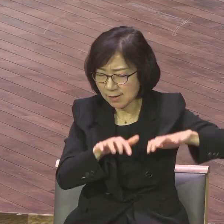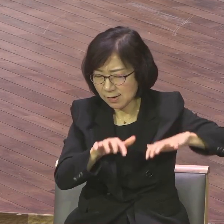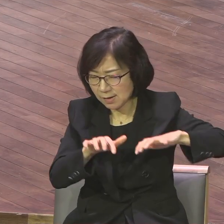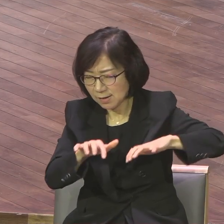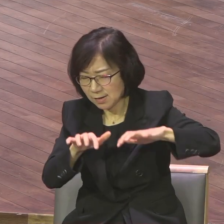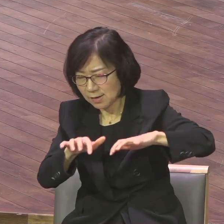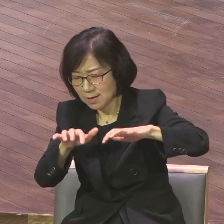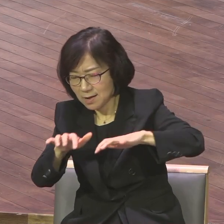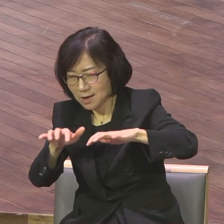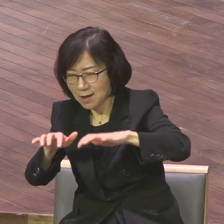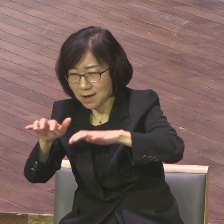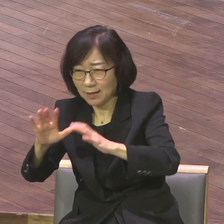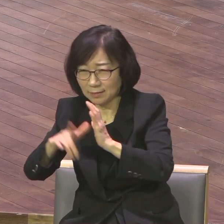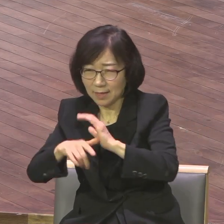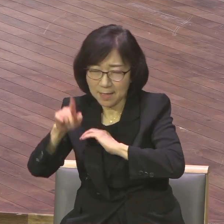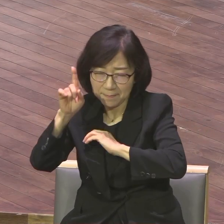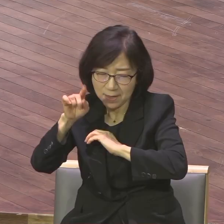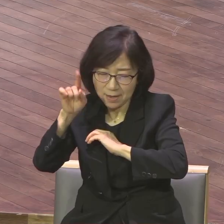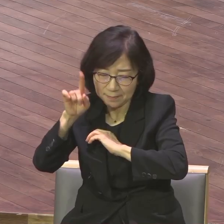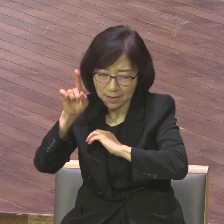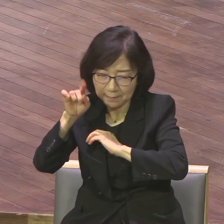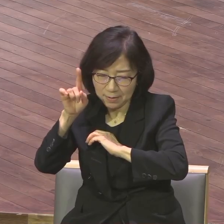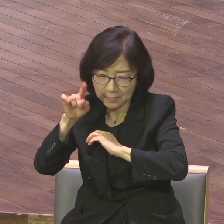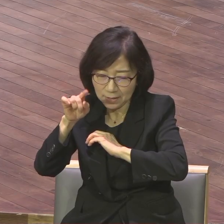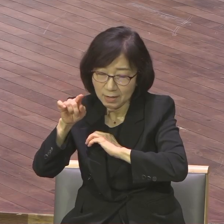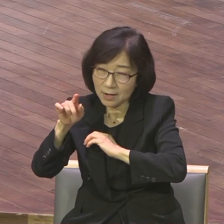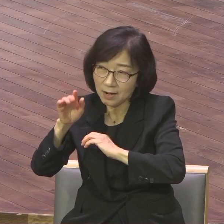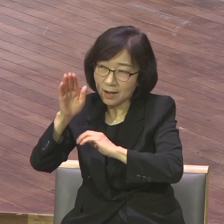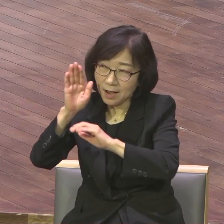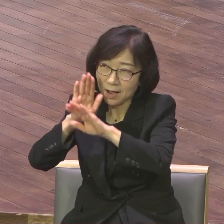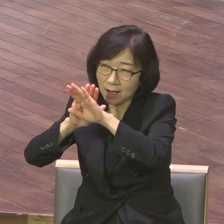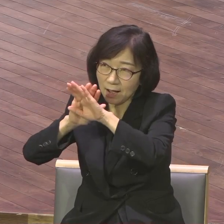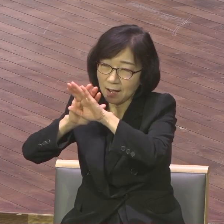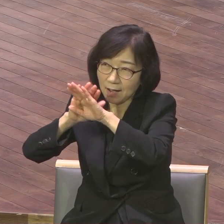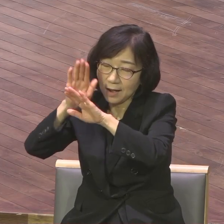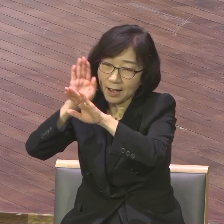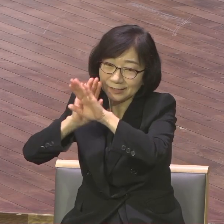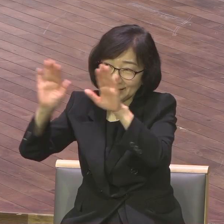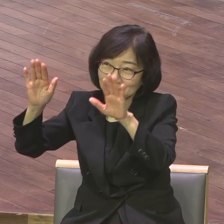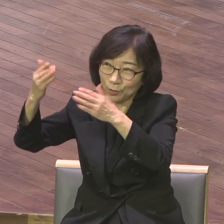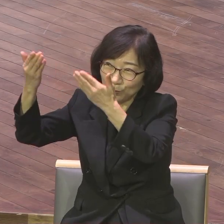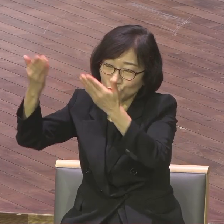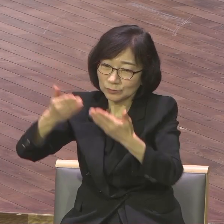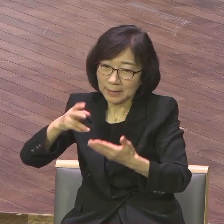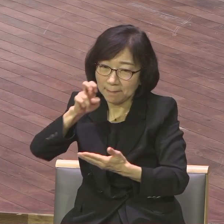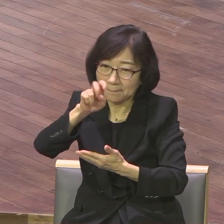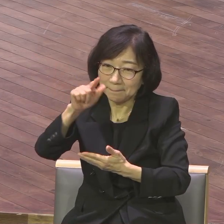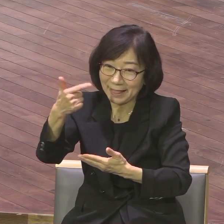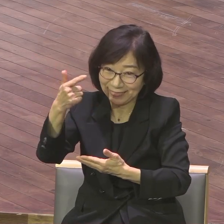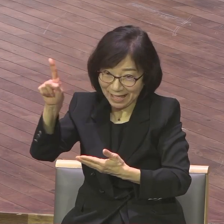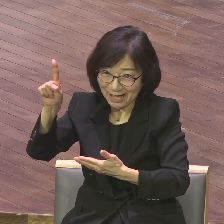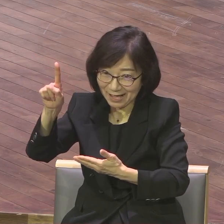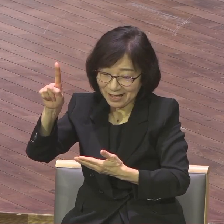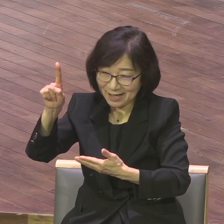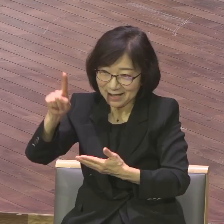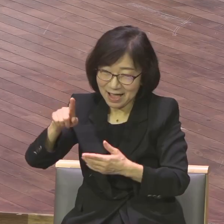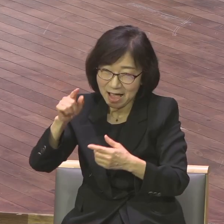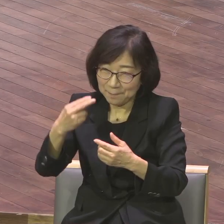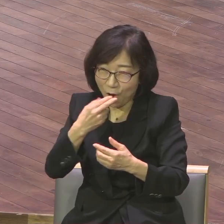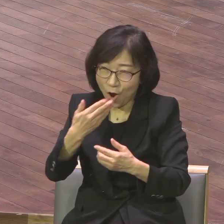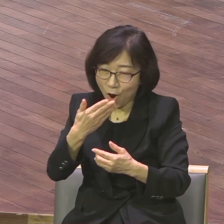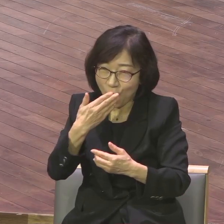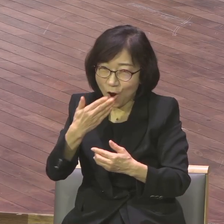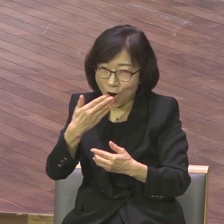먹었는데 그건 모세가 한 것이라고 착각하죠. 왜냐? 하늘에서 내려온다. 그 자체를 안 믿는단 말이에요. 모세가 능력을 행해가지고 생긴